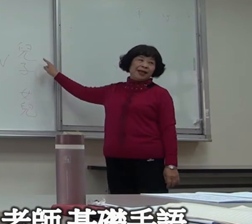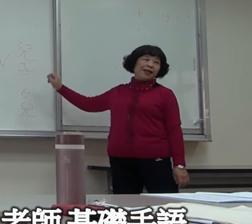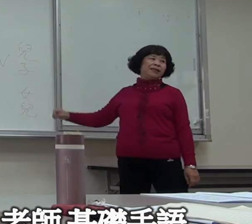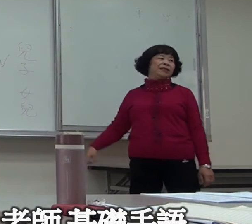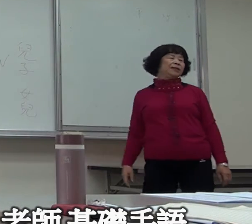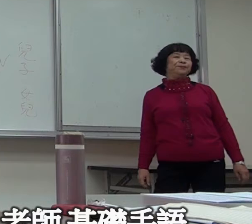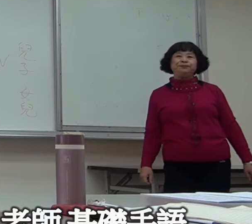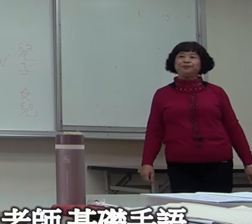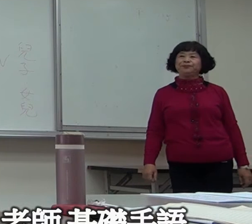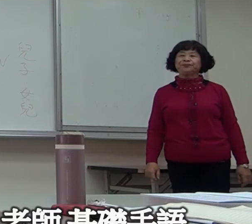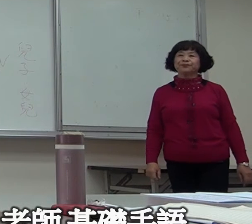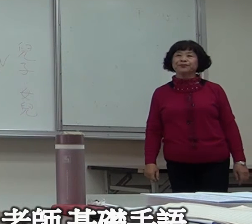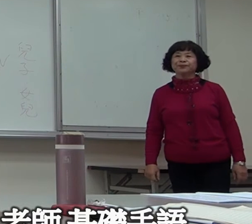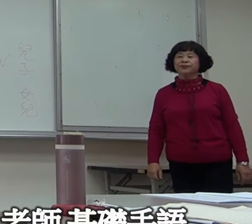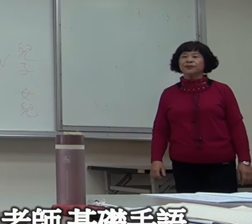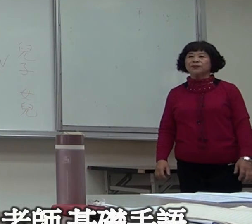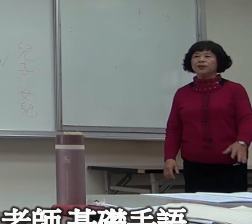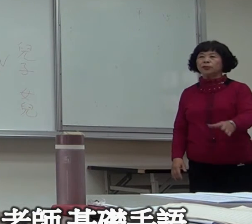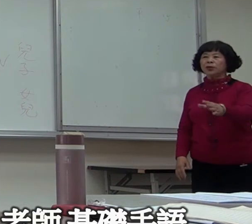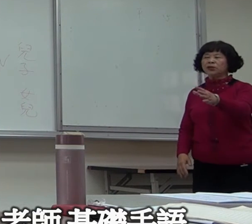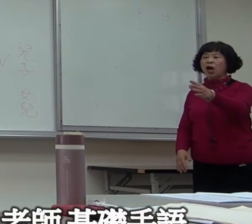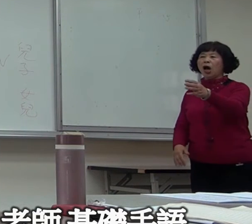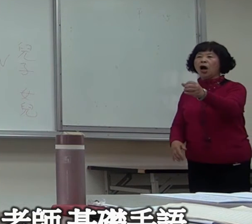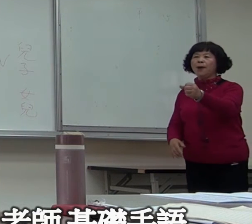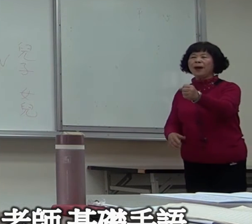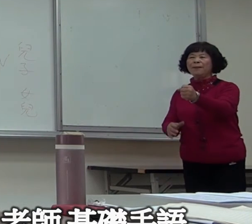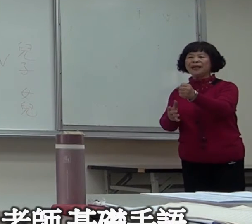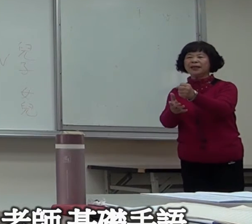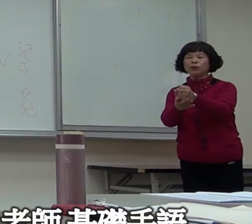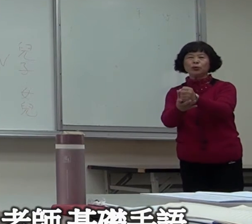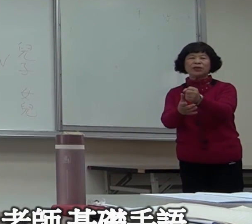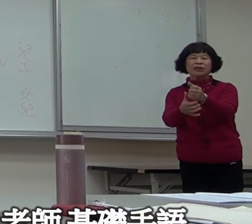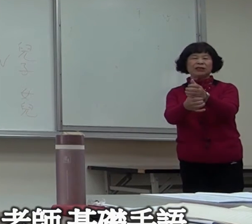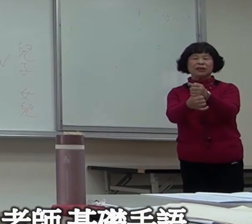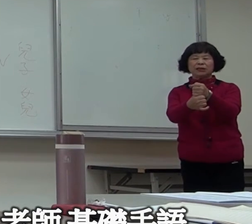儿子，左手妈妈的肚子，